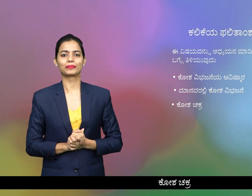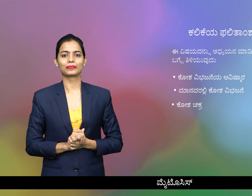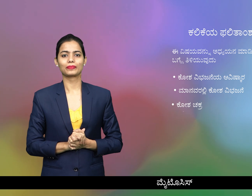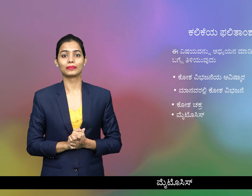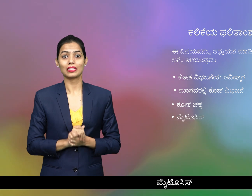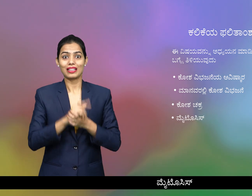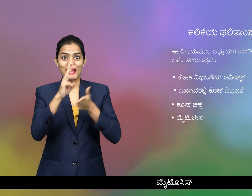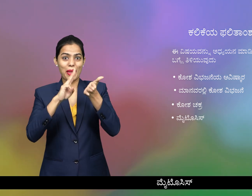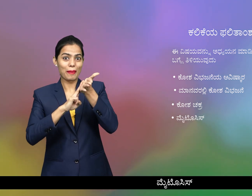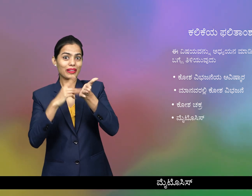ಮೈಟೋಸಿಸ್,